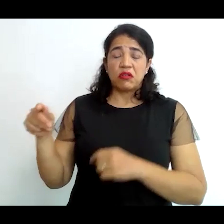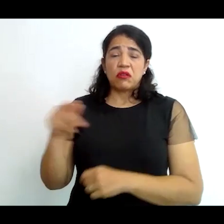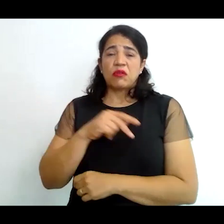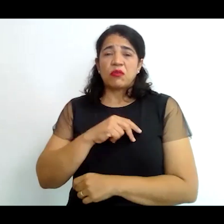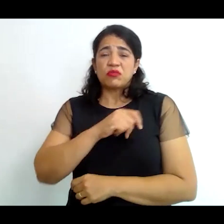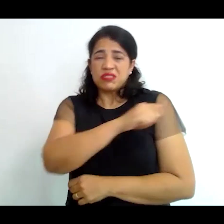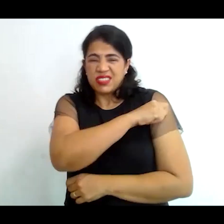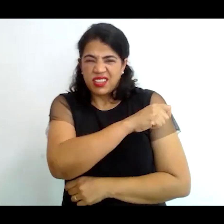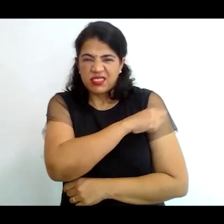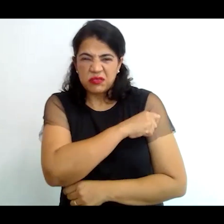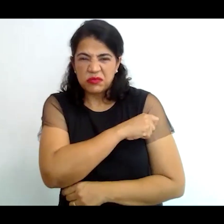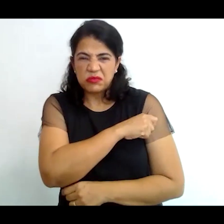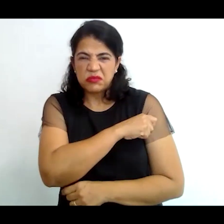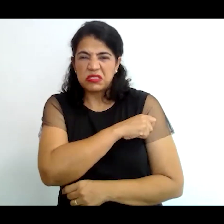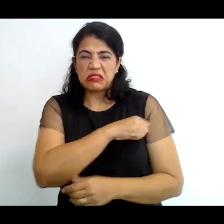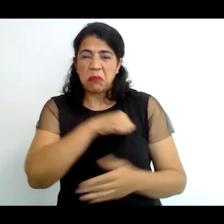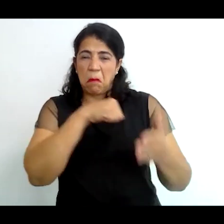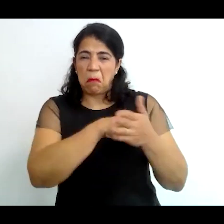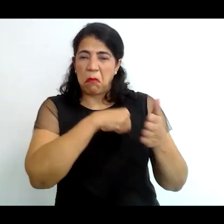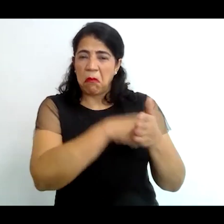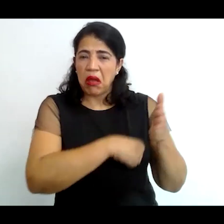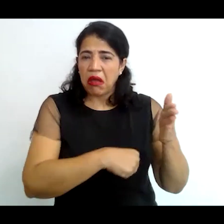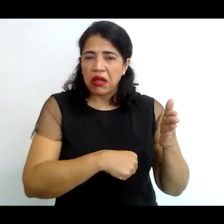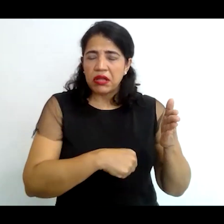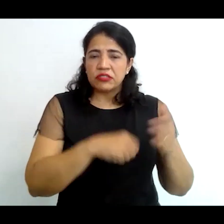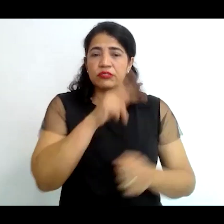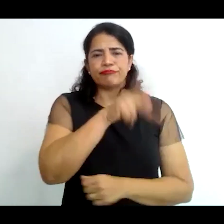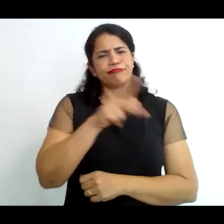ponto. Mas aqui diz, né?